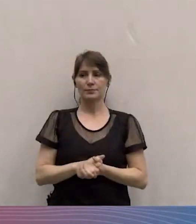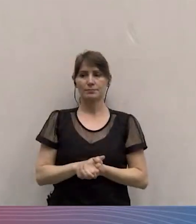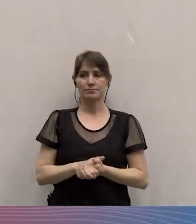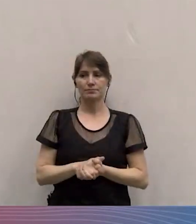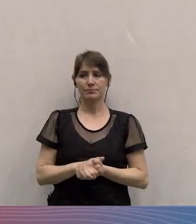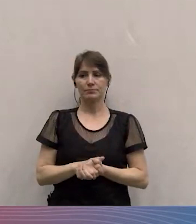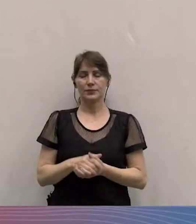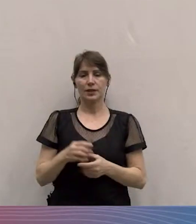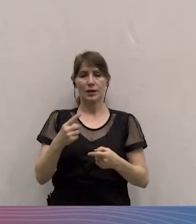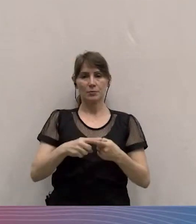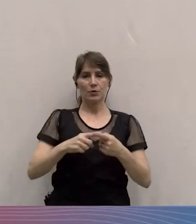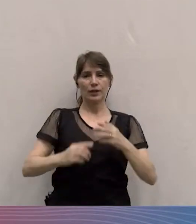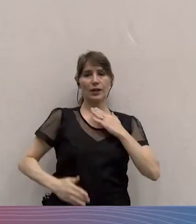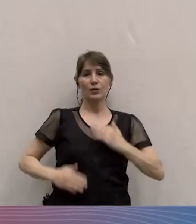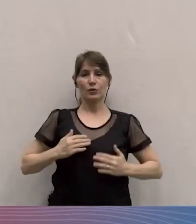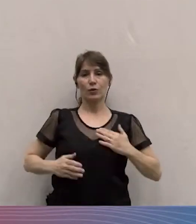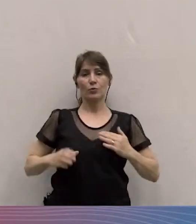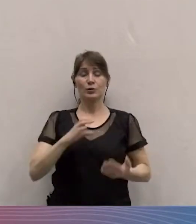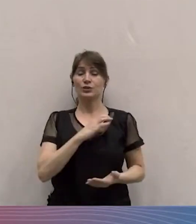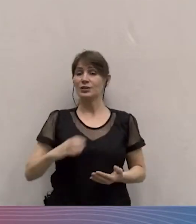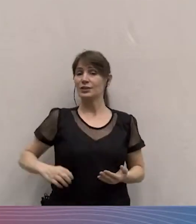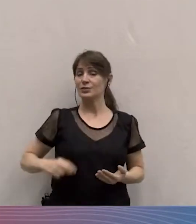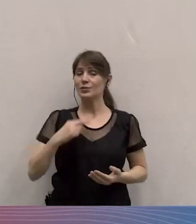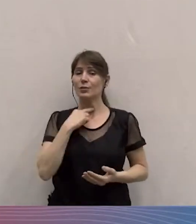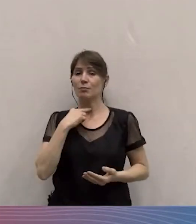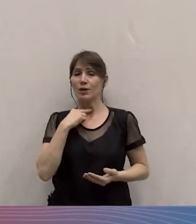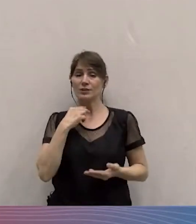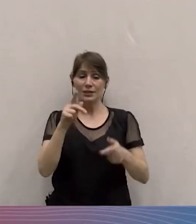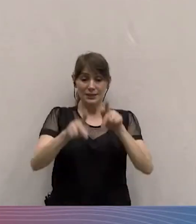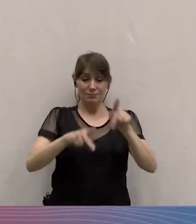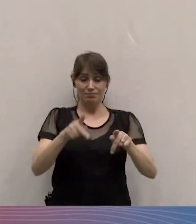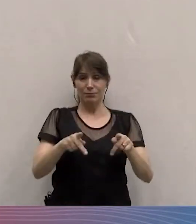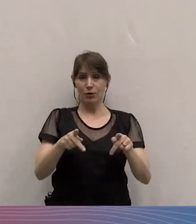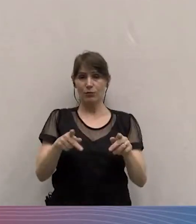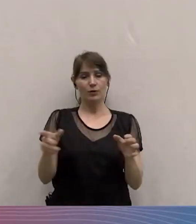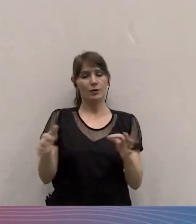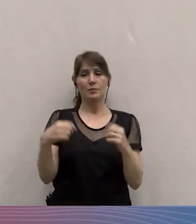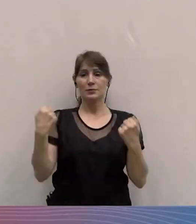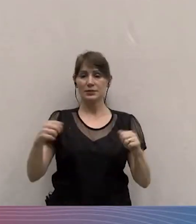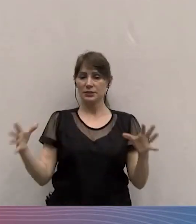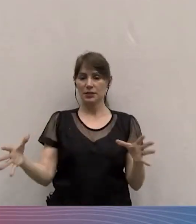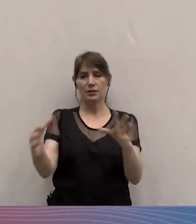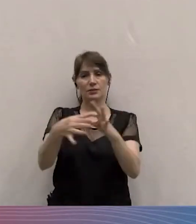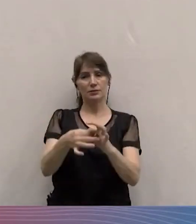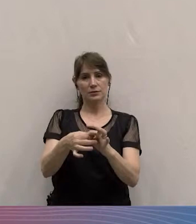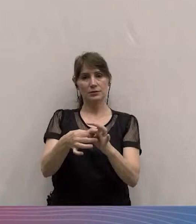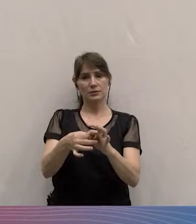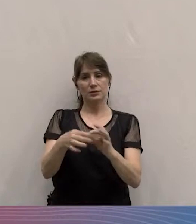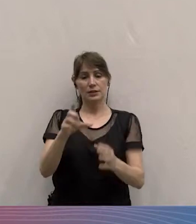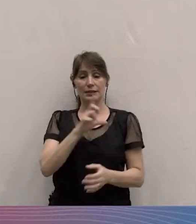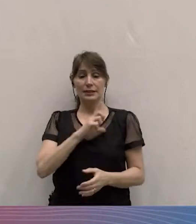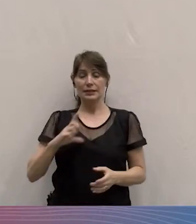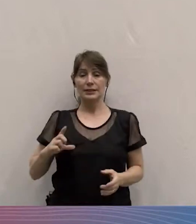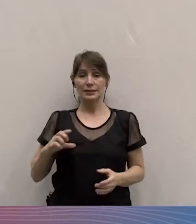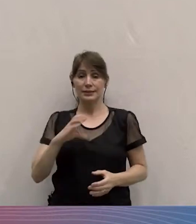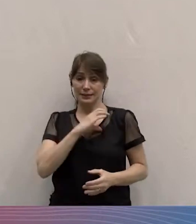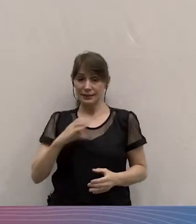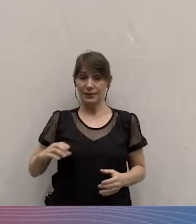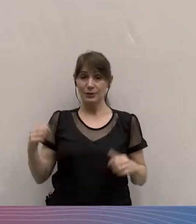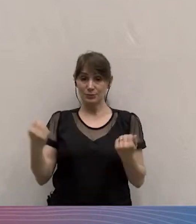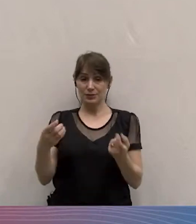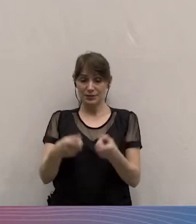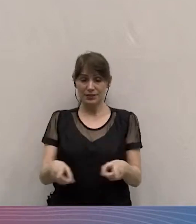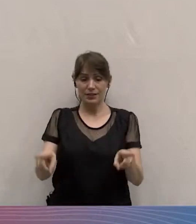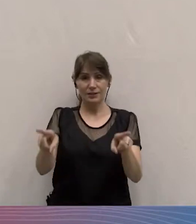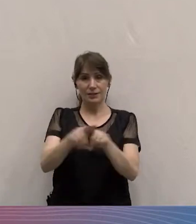não pode haver judeu nem grego. Cristo é tudo em todos. Então Ele tem que reconciliar e destruir a